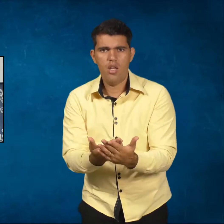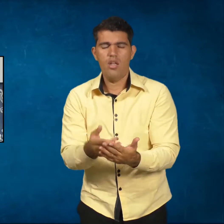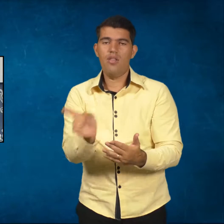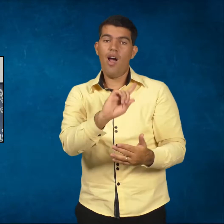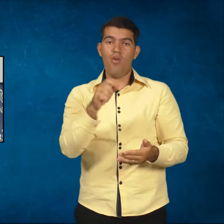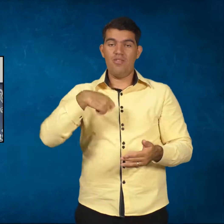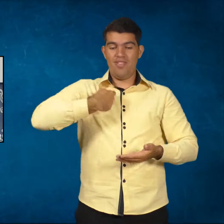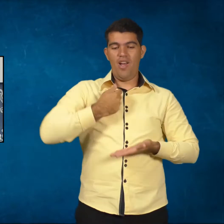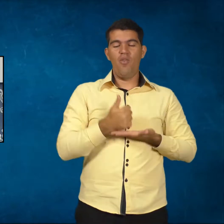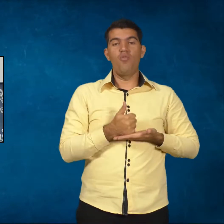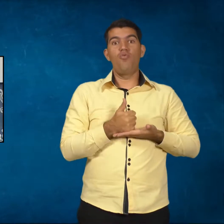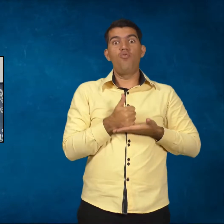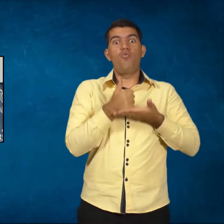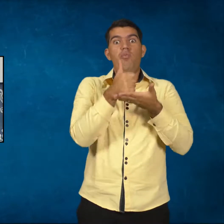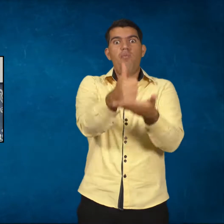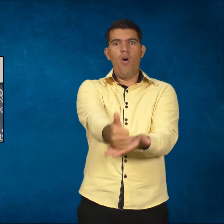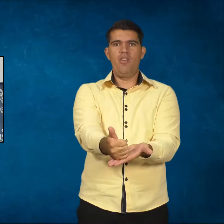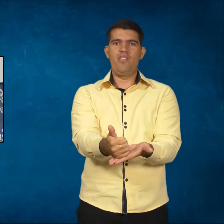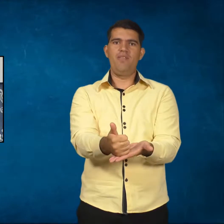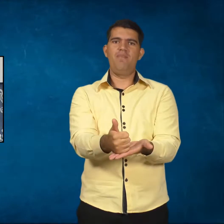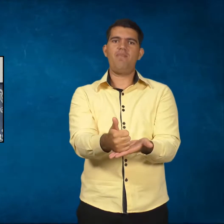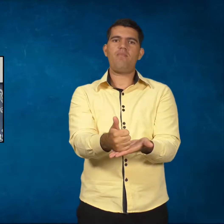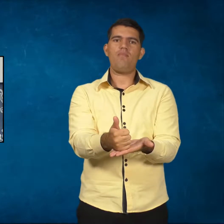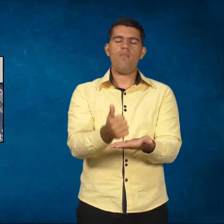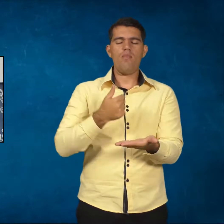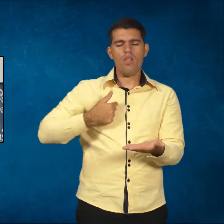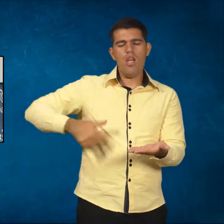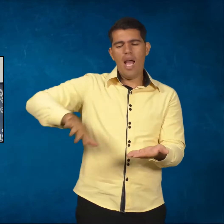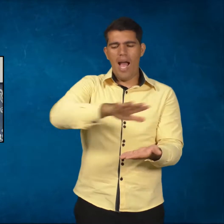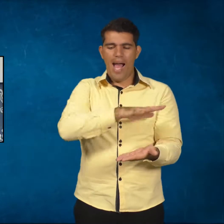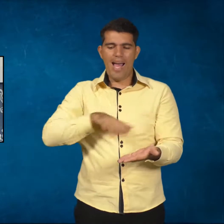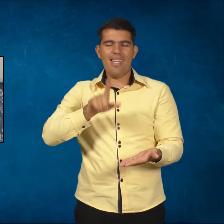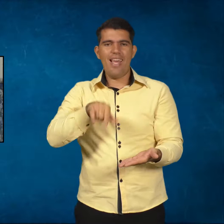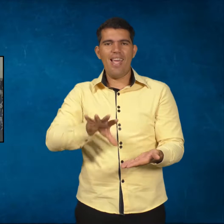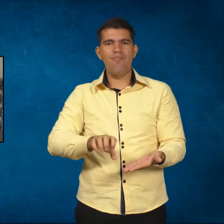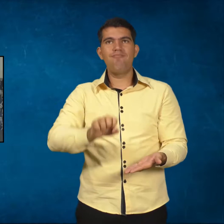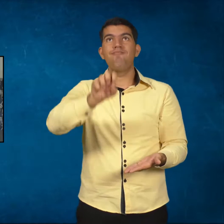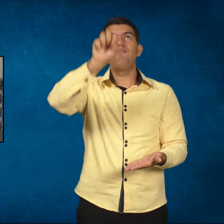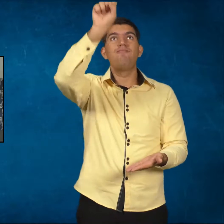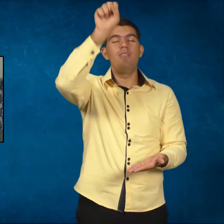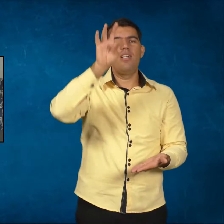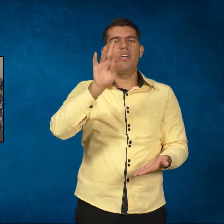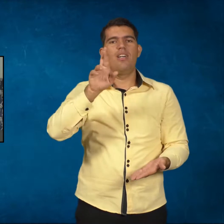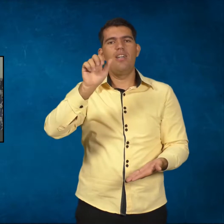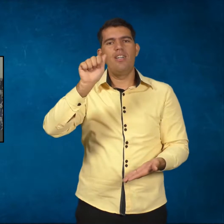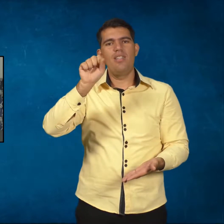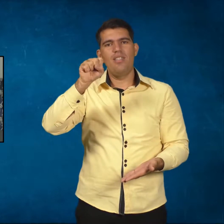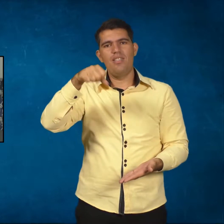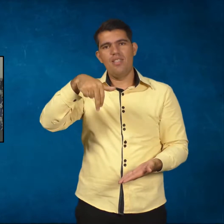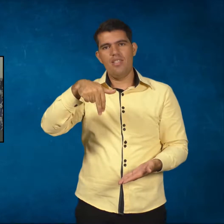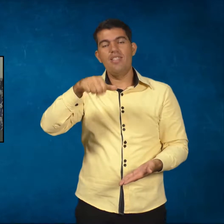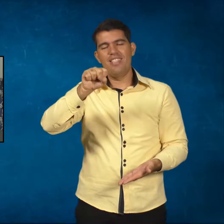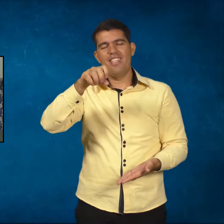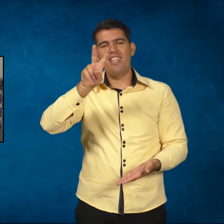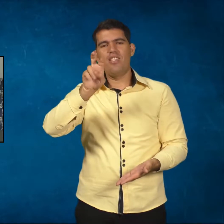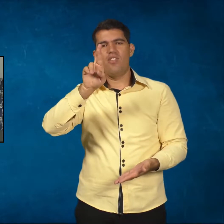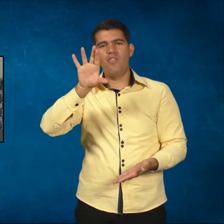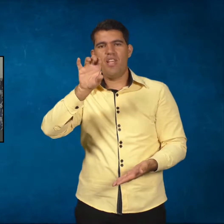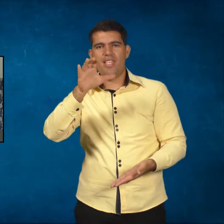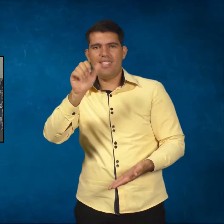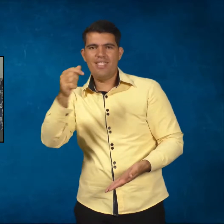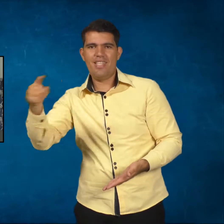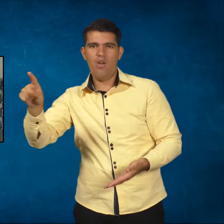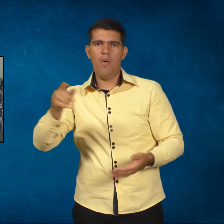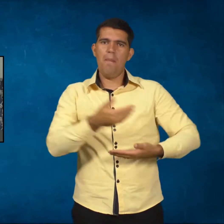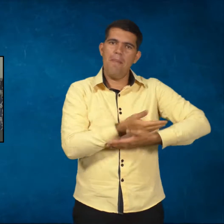ser um suporte. E, enquanto área, ela é transversal. Então, o bebê que acabou de ir para a